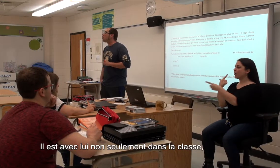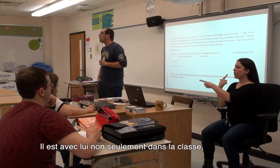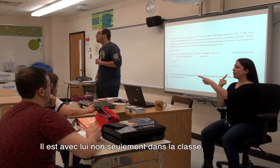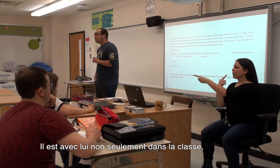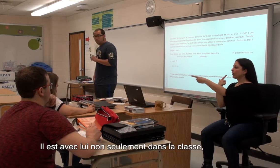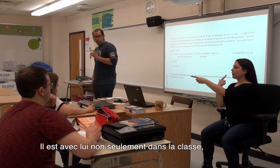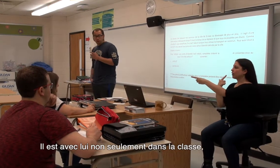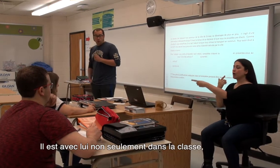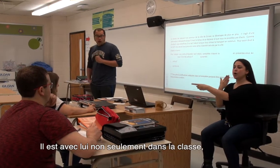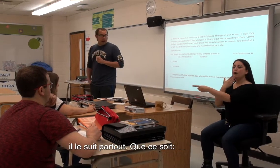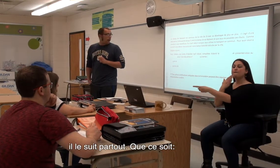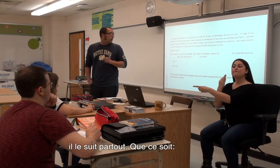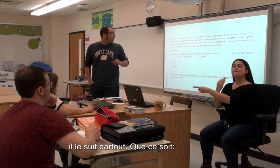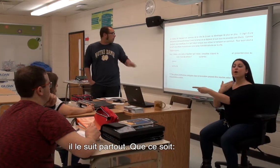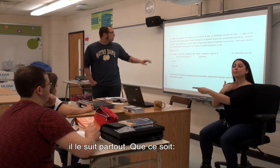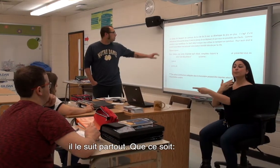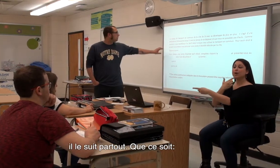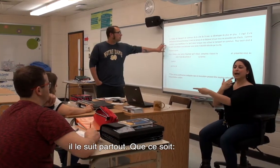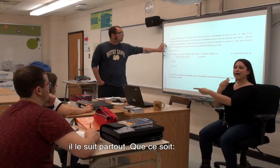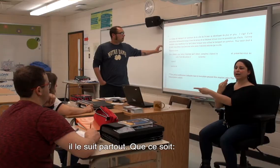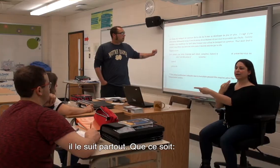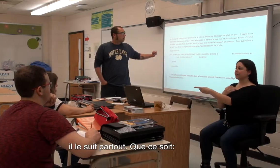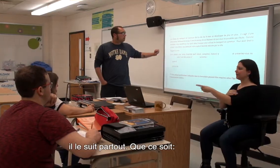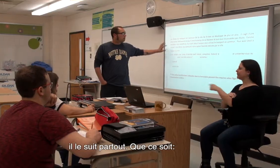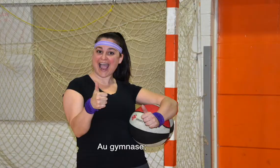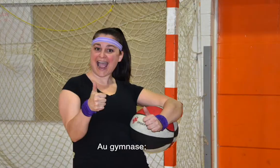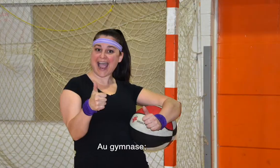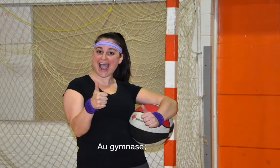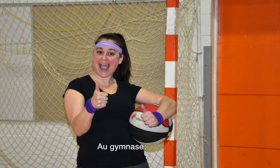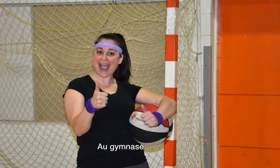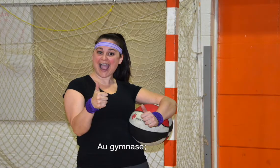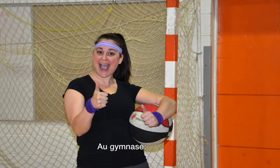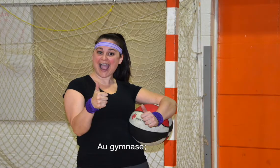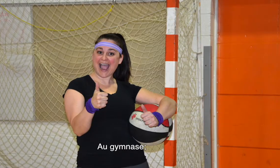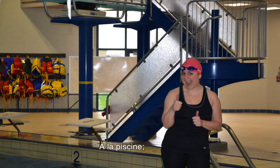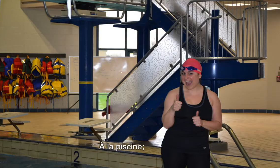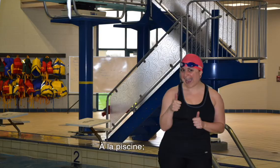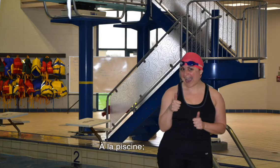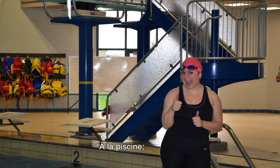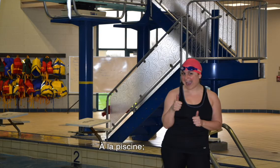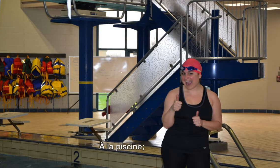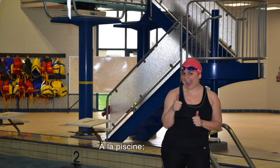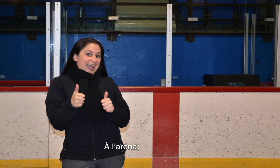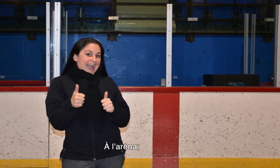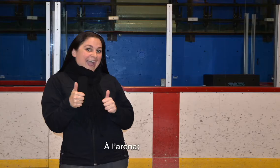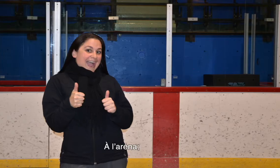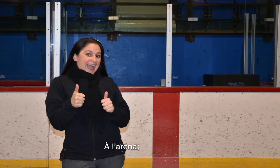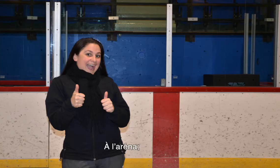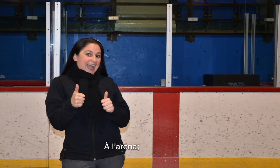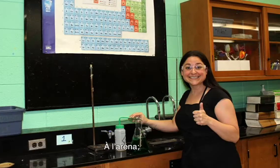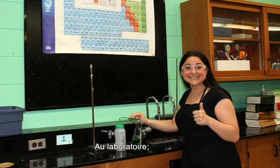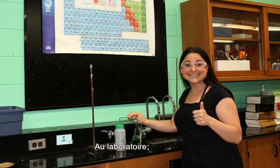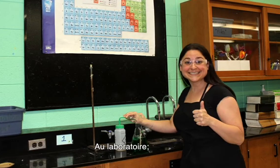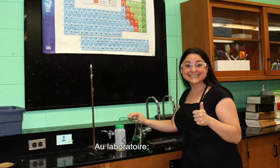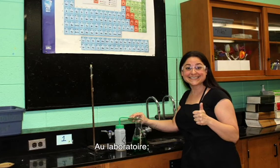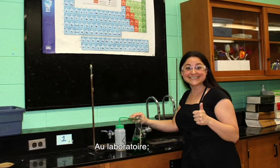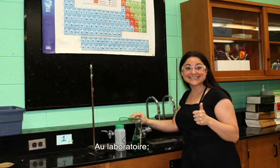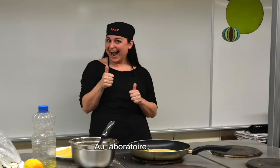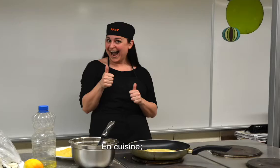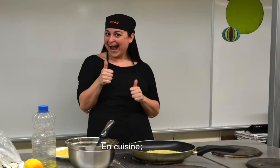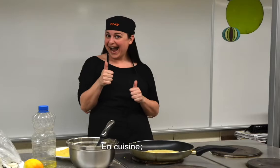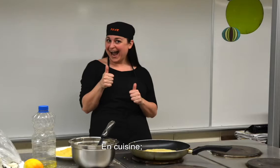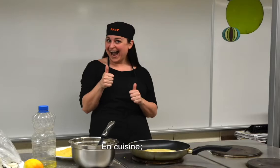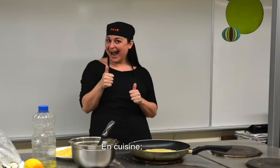seulement dans la classe, mais il le suit partout, que ce soit au gymnase, à la piscine, à l'aréna, au laboratoire,